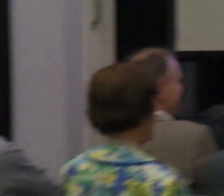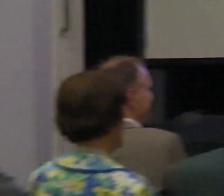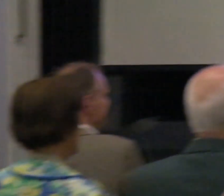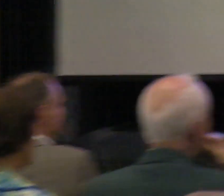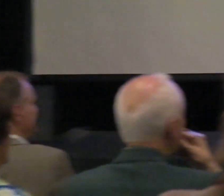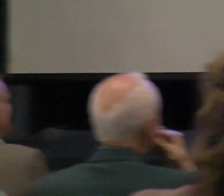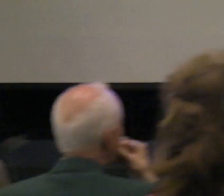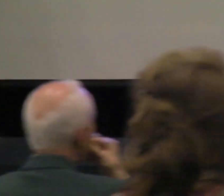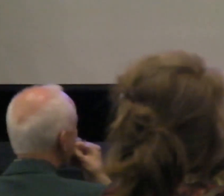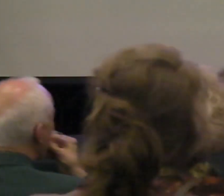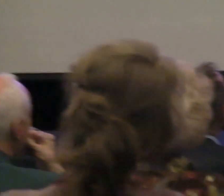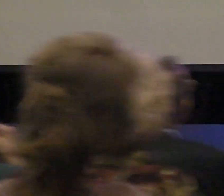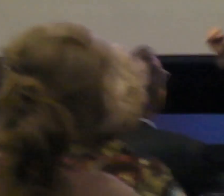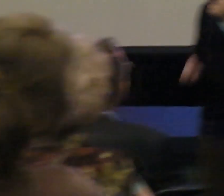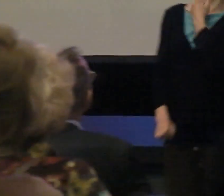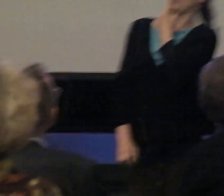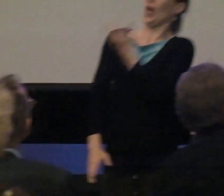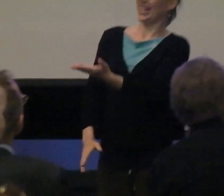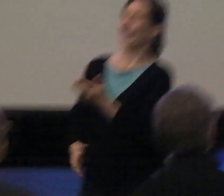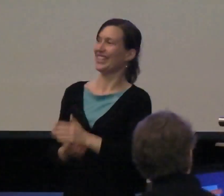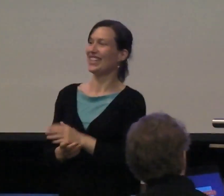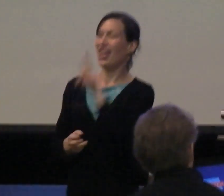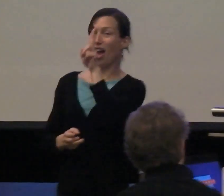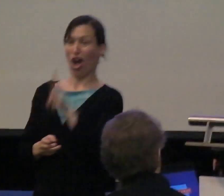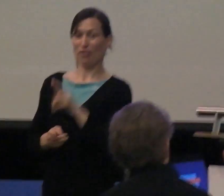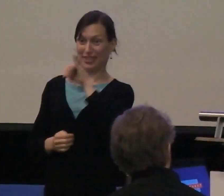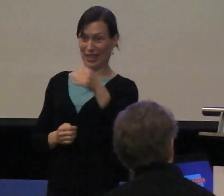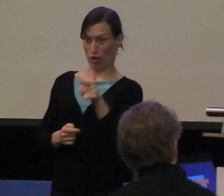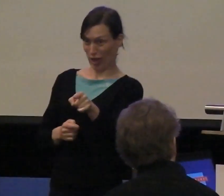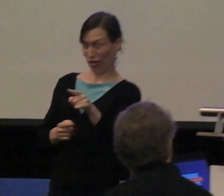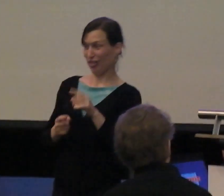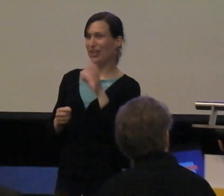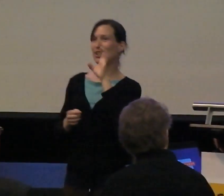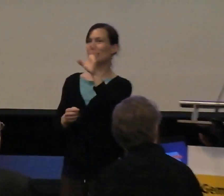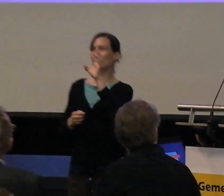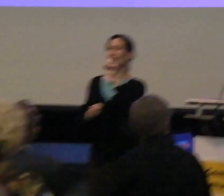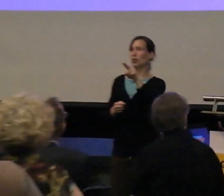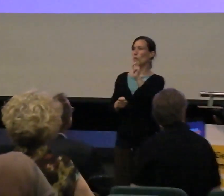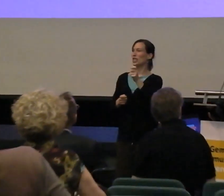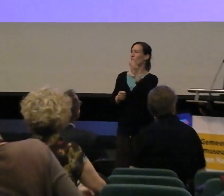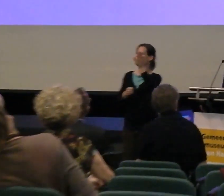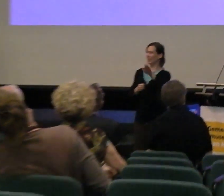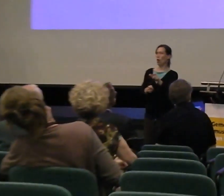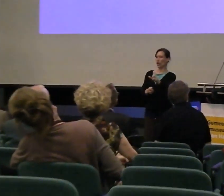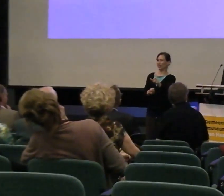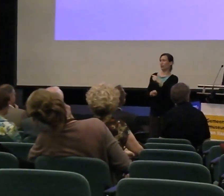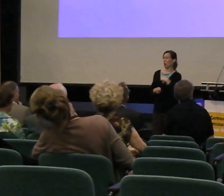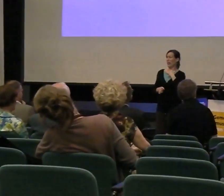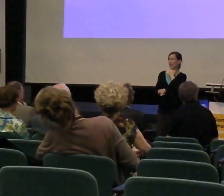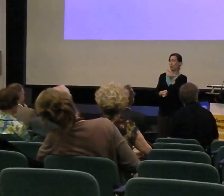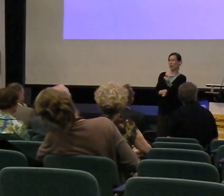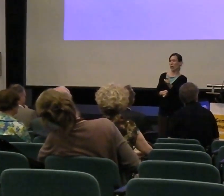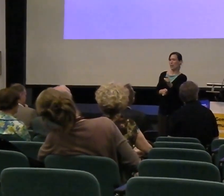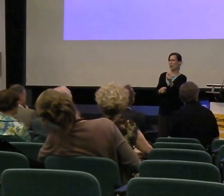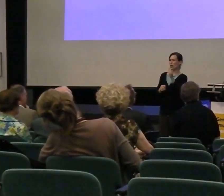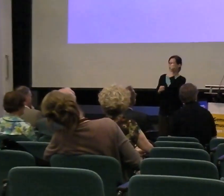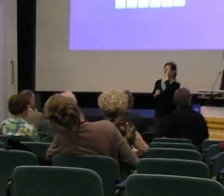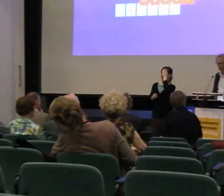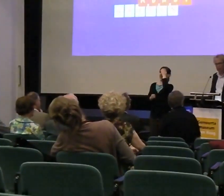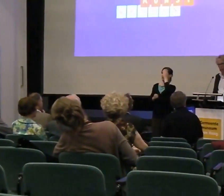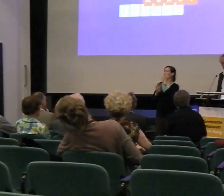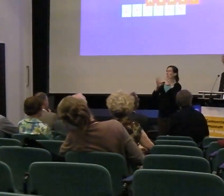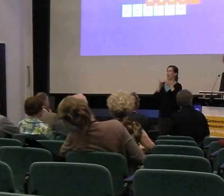Boogie, spreekt voor zich. Hans Jansen, de conservator van het gemeentemuseum, bekend met alles wat met